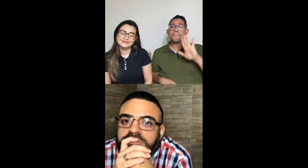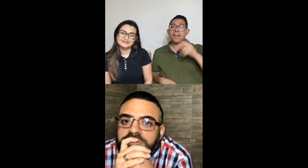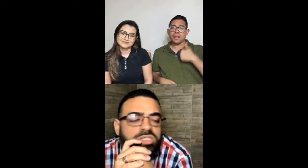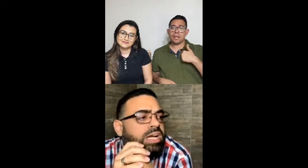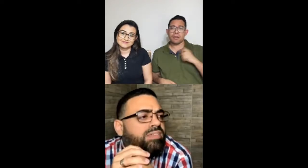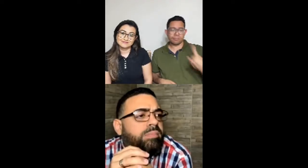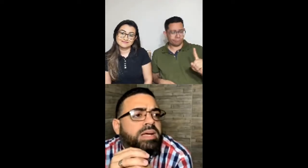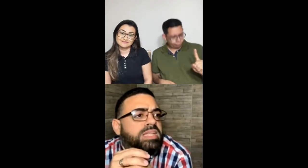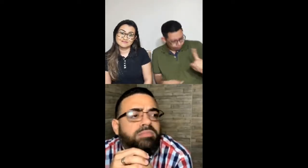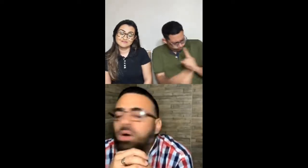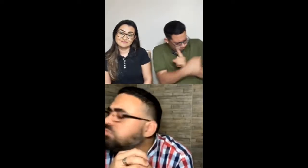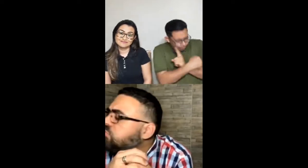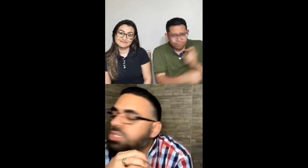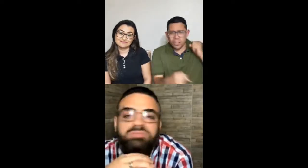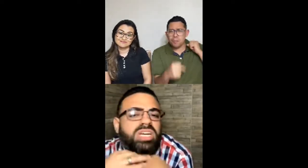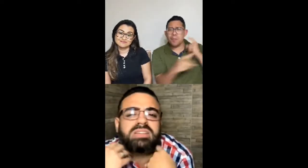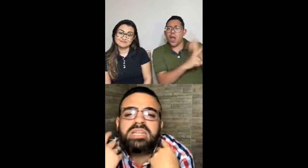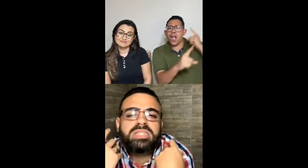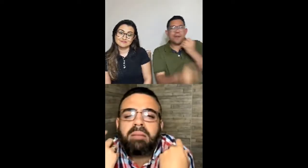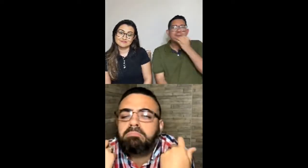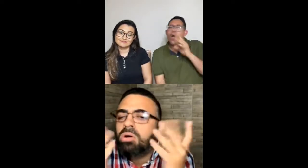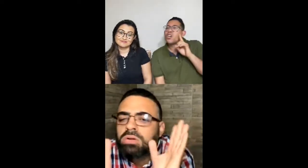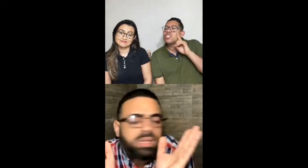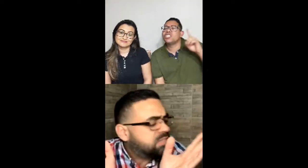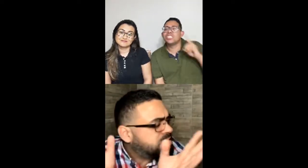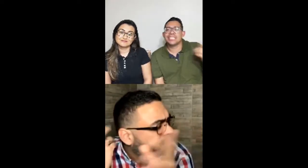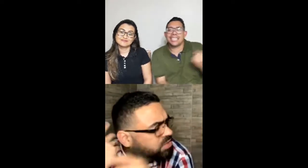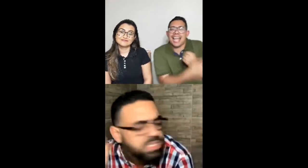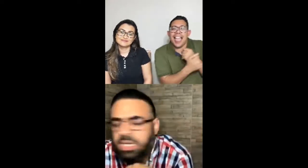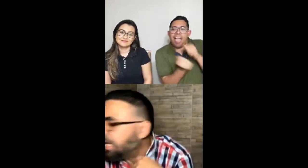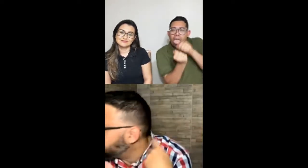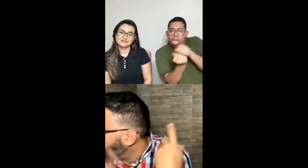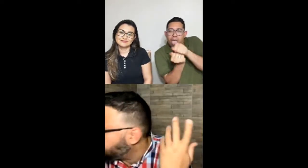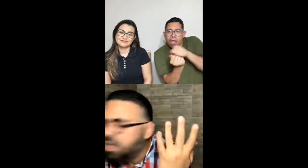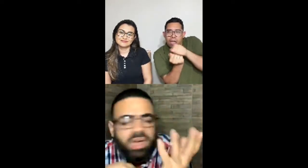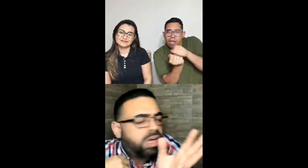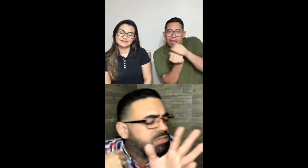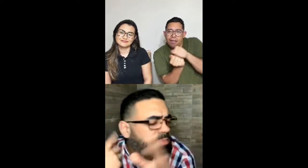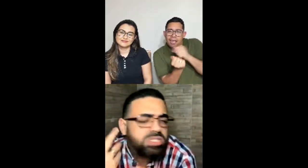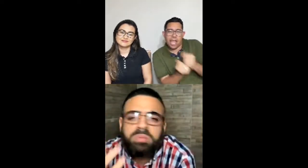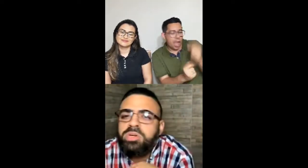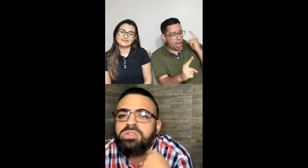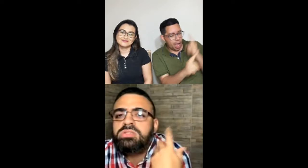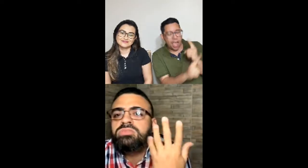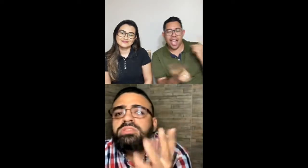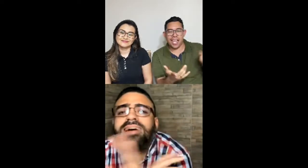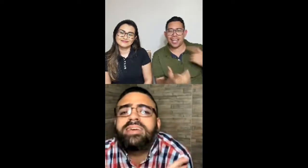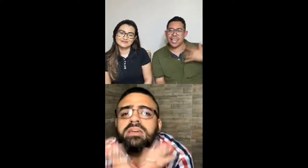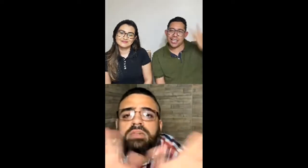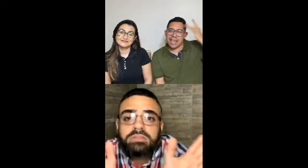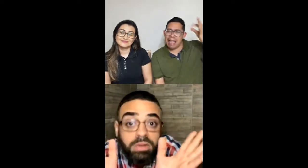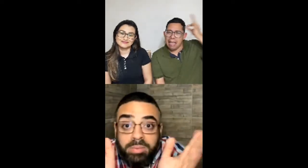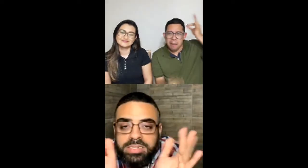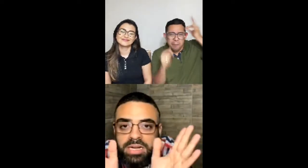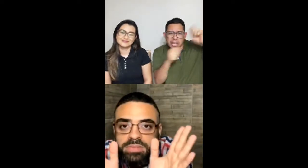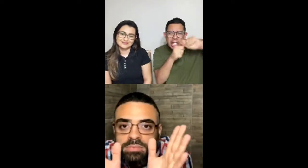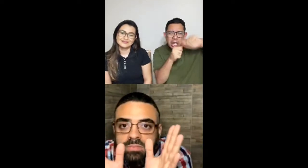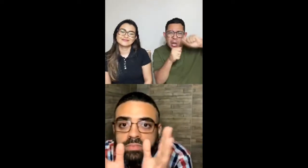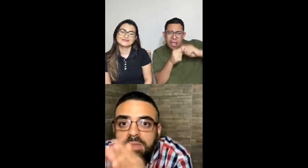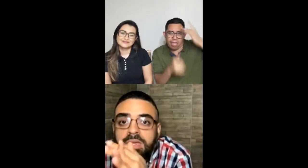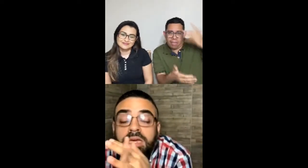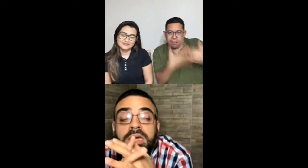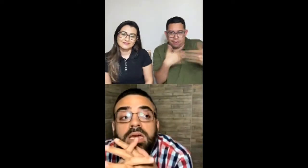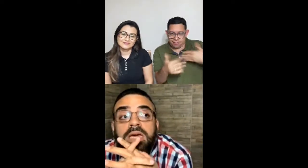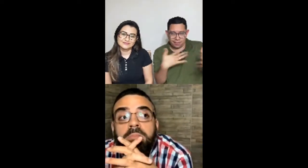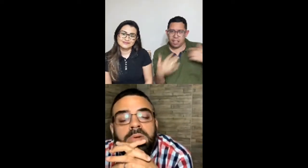eu chegava, assim, porque eu já chegava abraçando. Eu chegava, abraçava, bom dia, não tinha dente na boca, às vezes estava tão